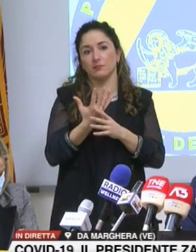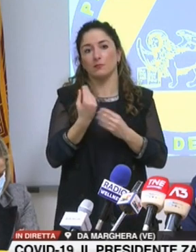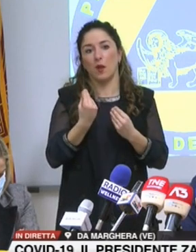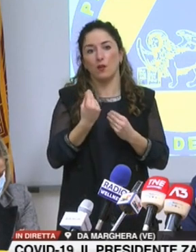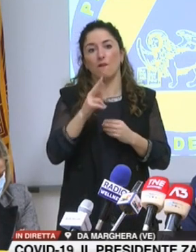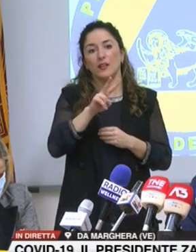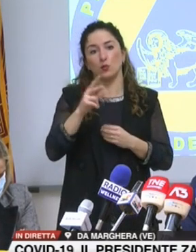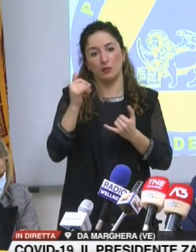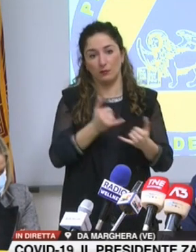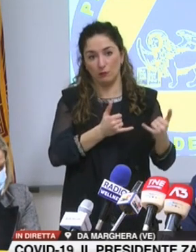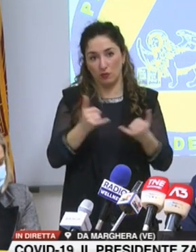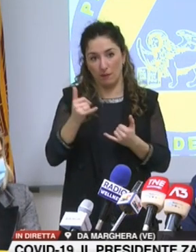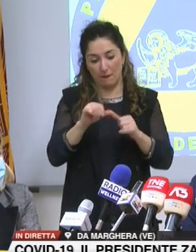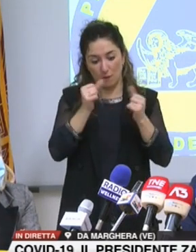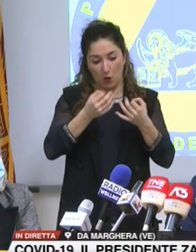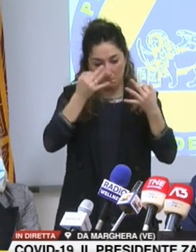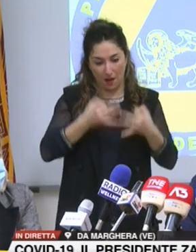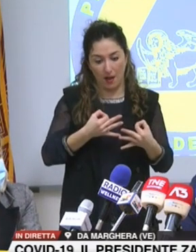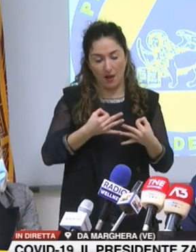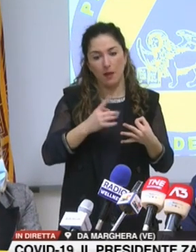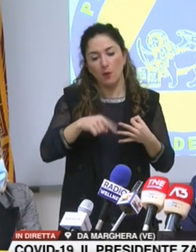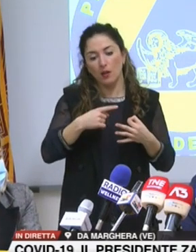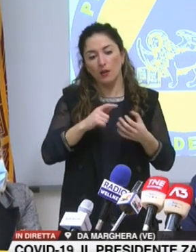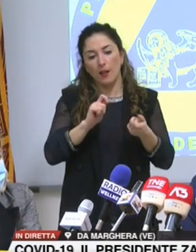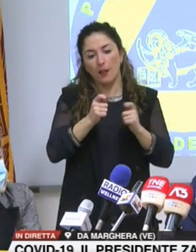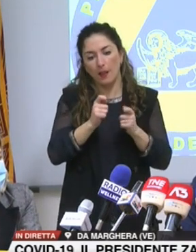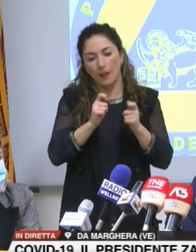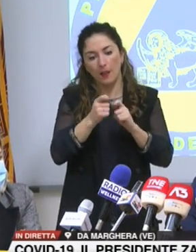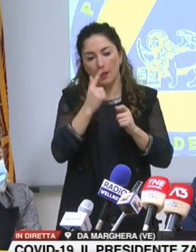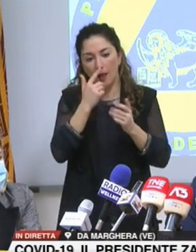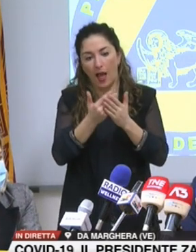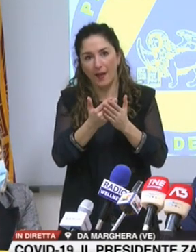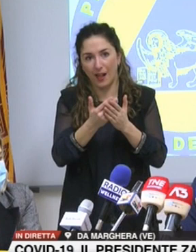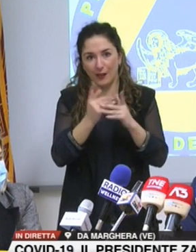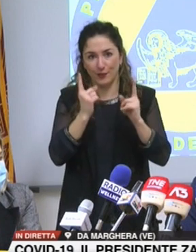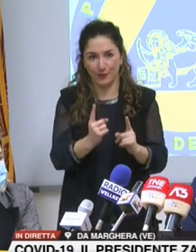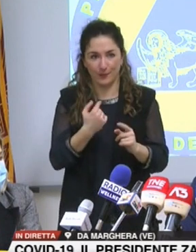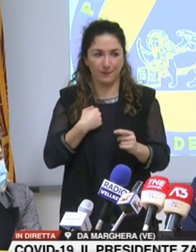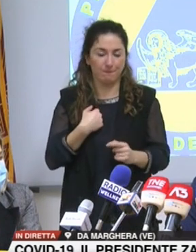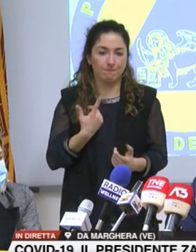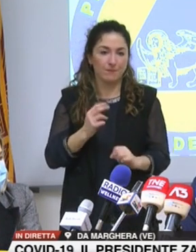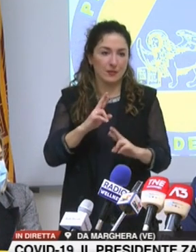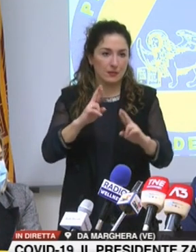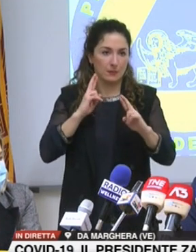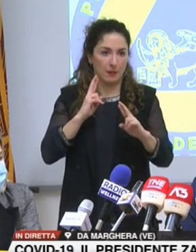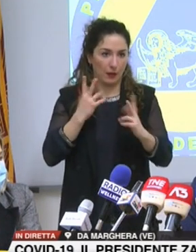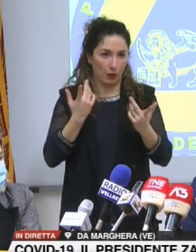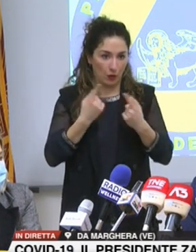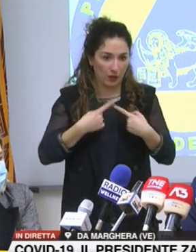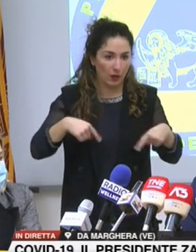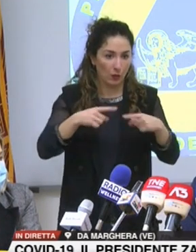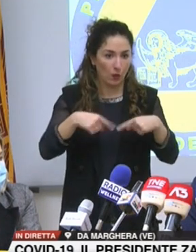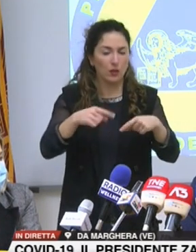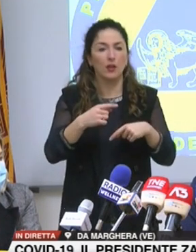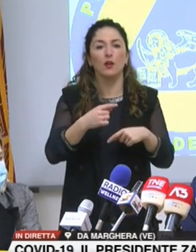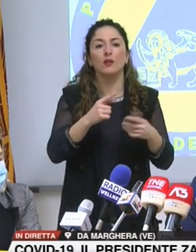dicembre formalmente e che giorno per giorno viene riadattato. Naturalmente io confido che negli incontri che abbiamo formalmente una o due